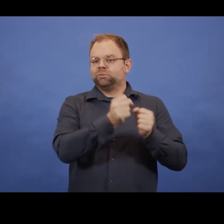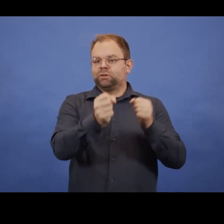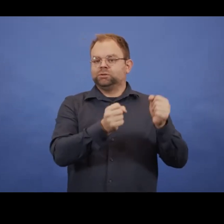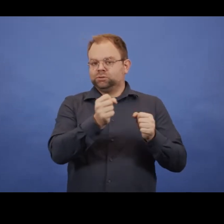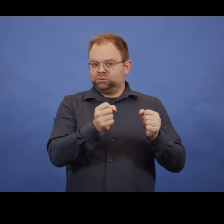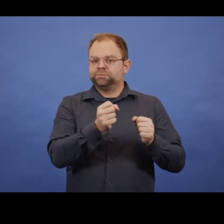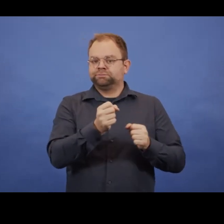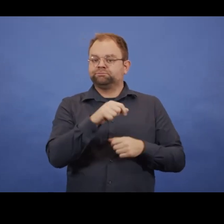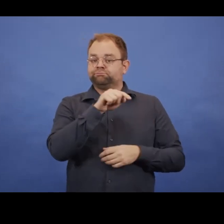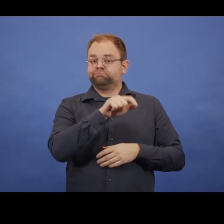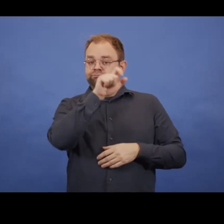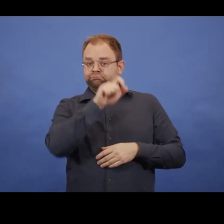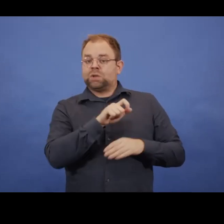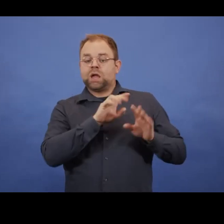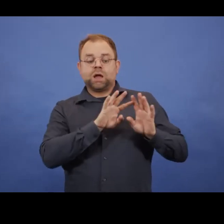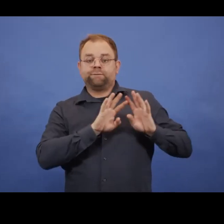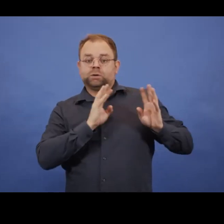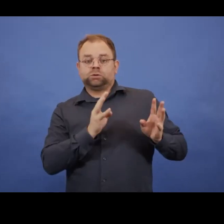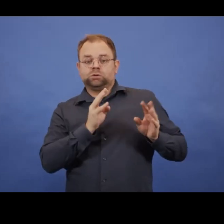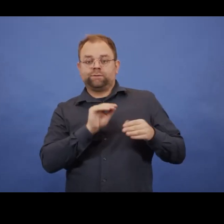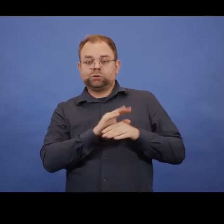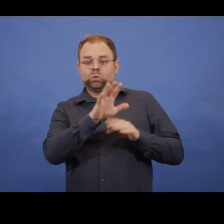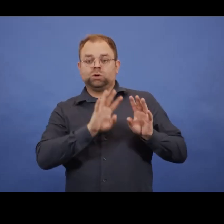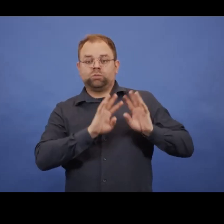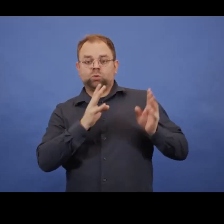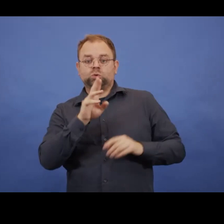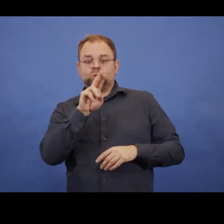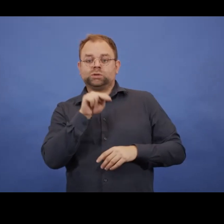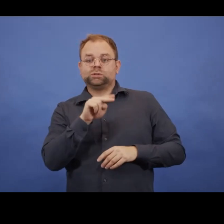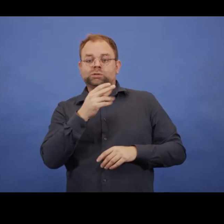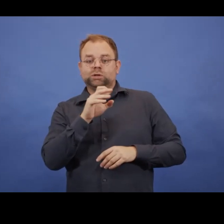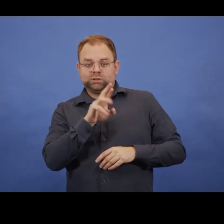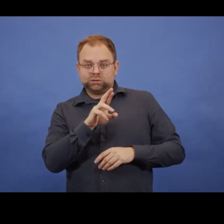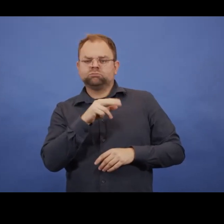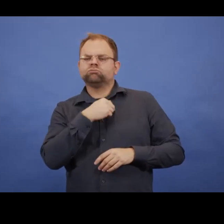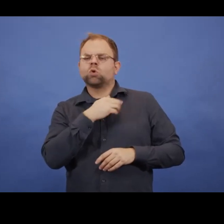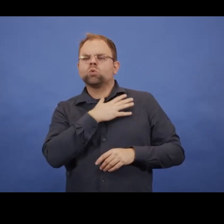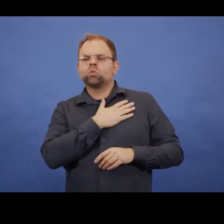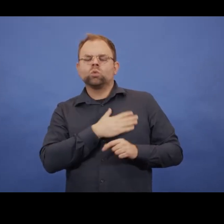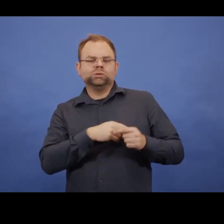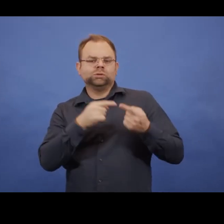A mí me encantaría resaltar algunas cosas.